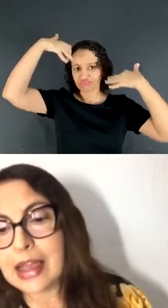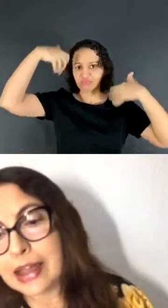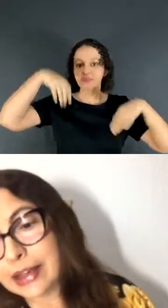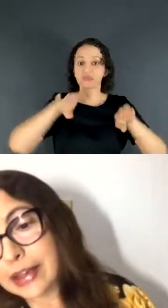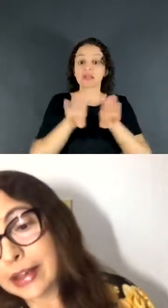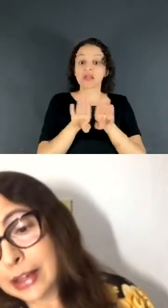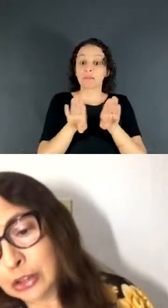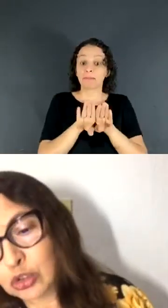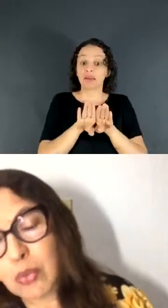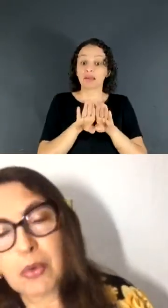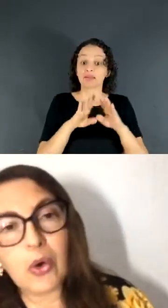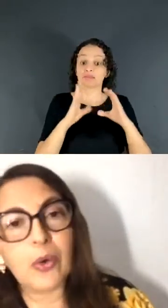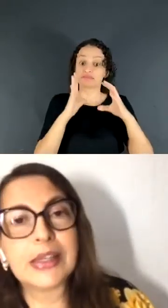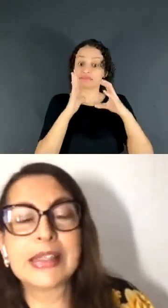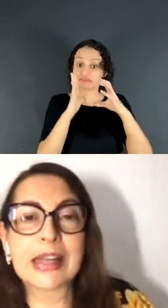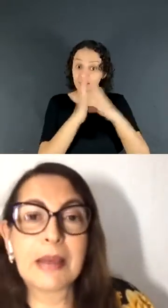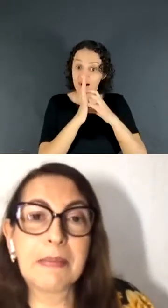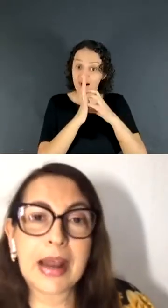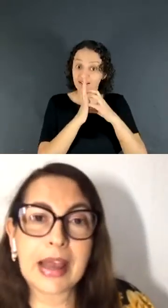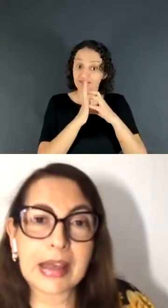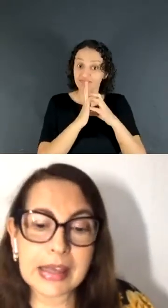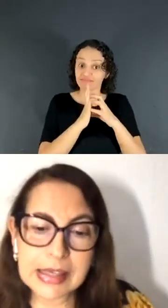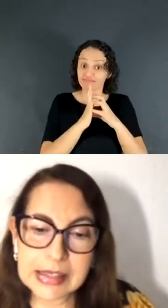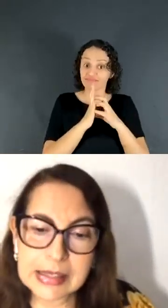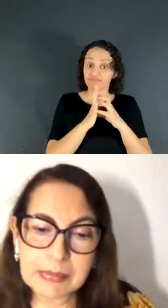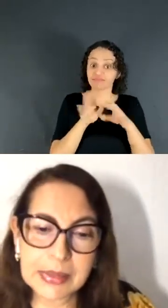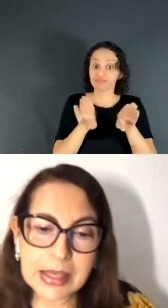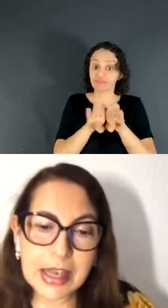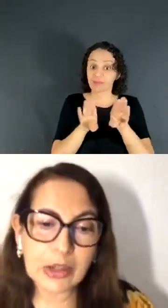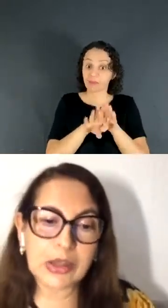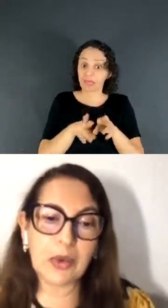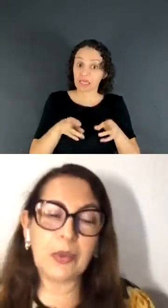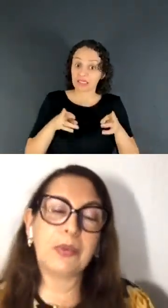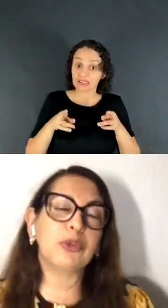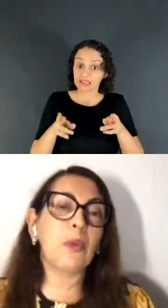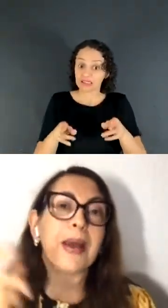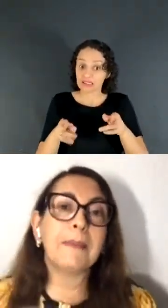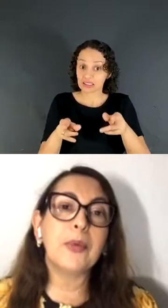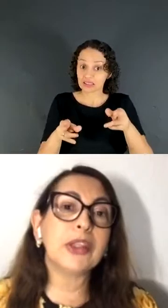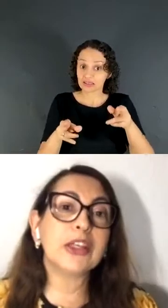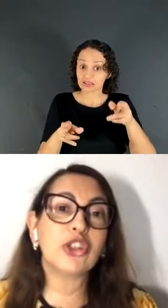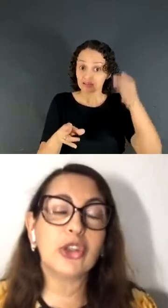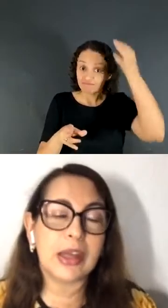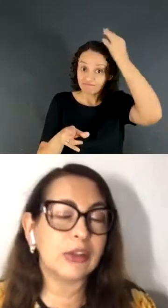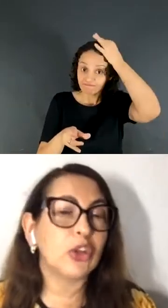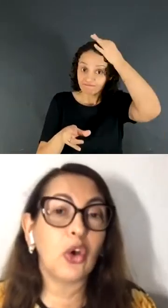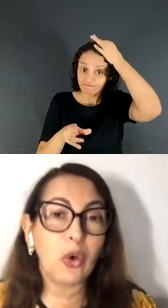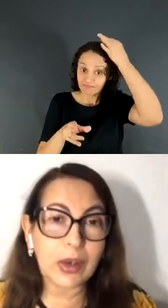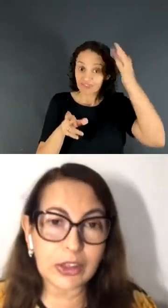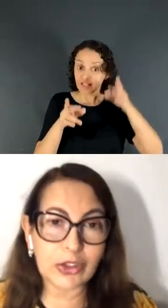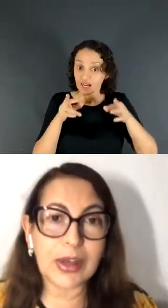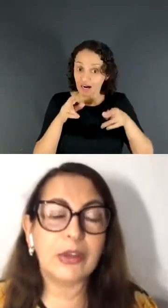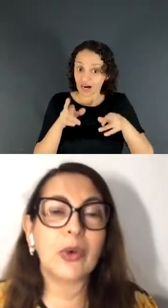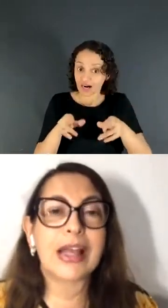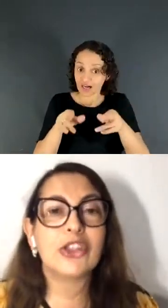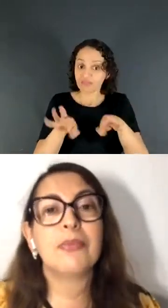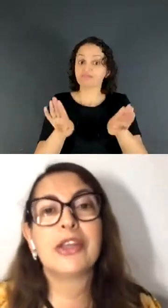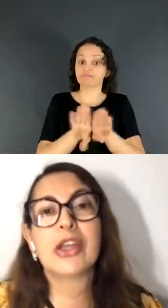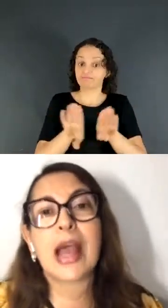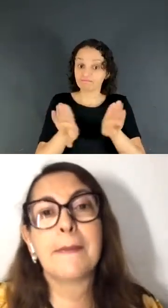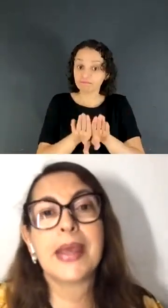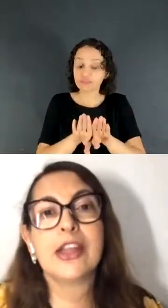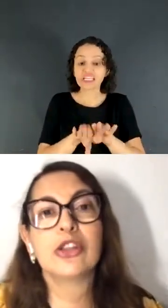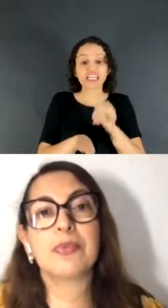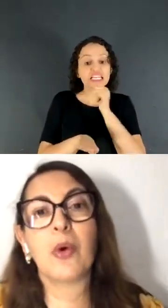tá? Tumores cerebrais, certo? Então, tomar muitas drogas, né? No caso